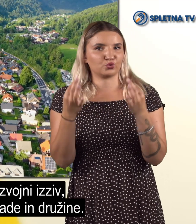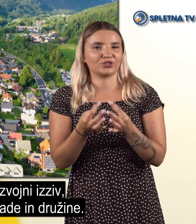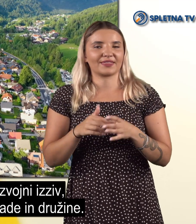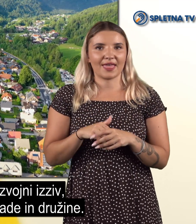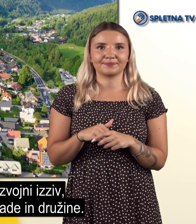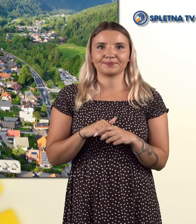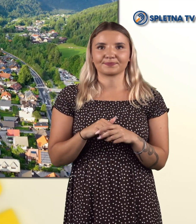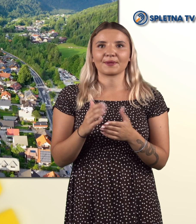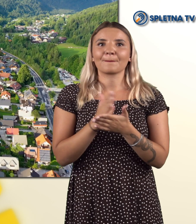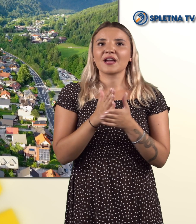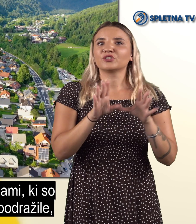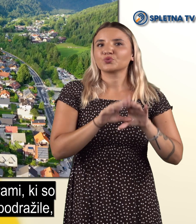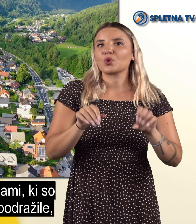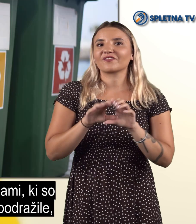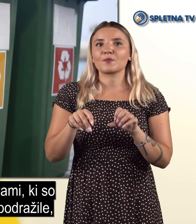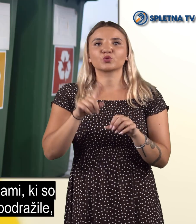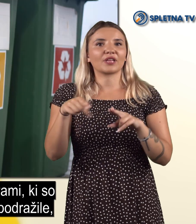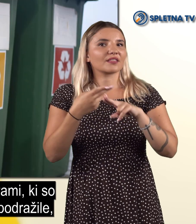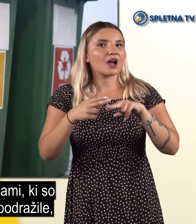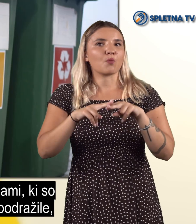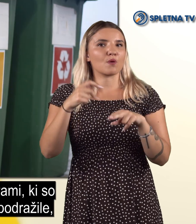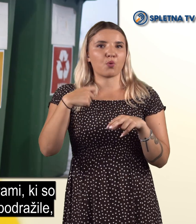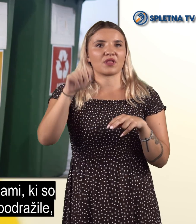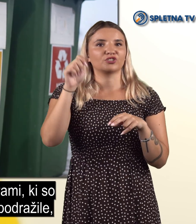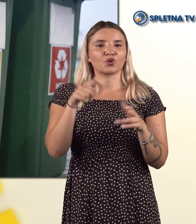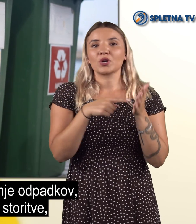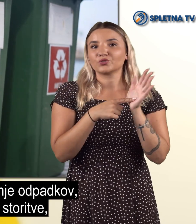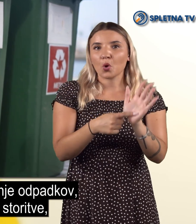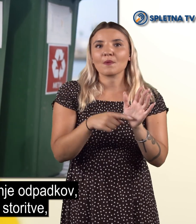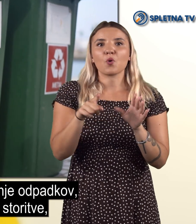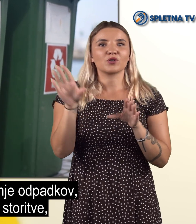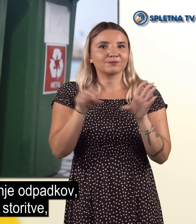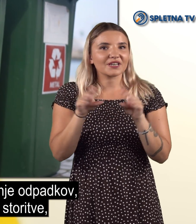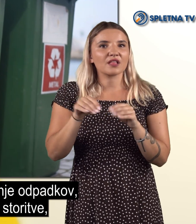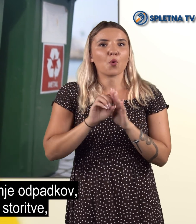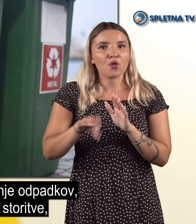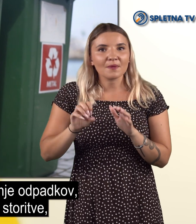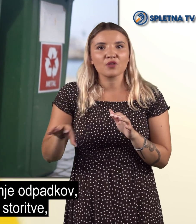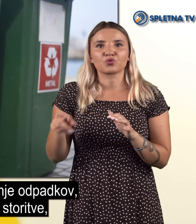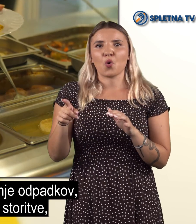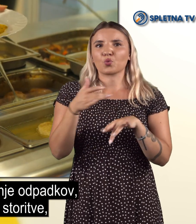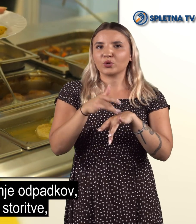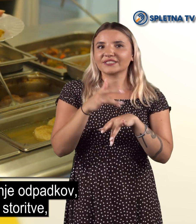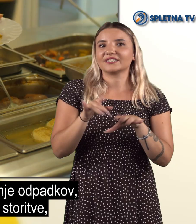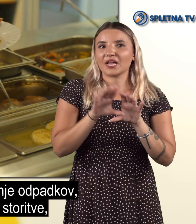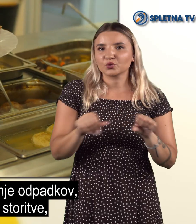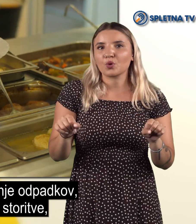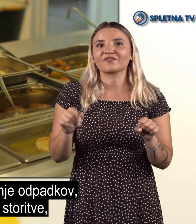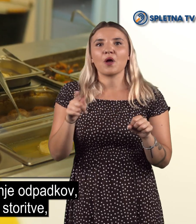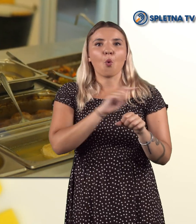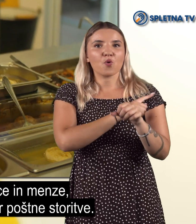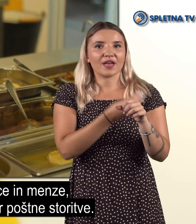in družine. Med storitvami, ki so se najbolj podražile, izstopajo zbiranje odpadkov, gostinske